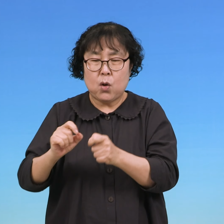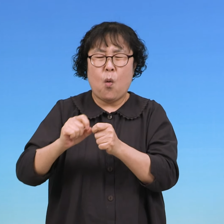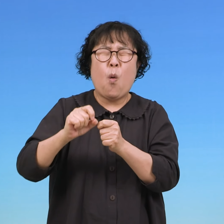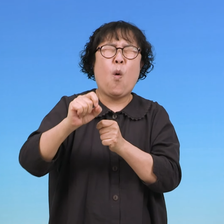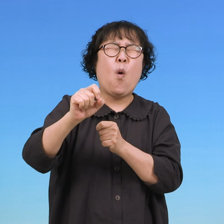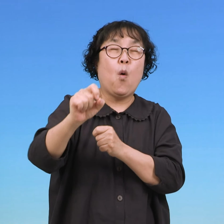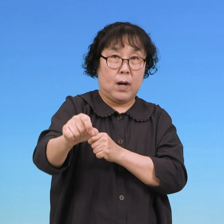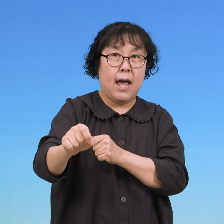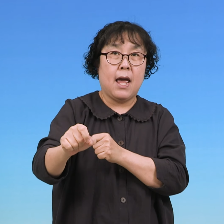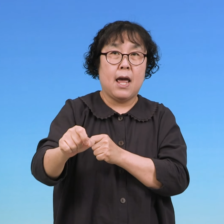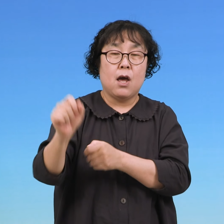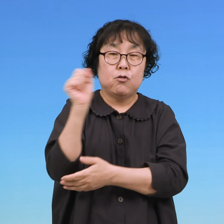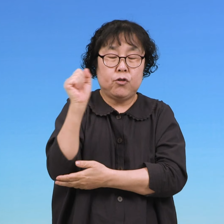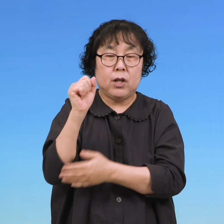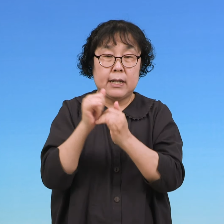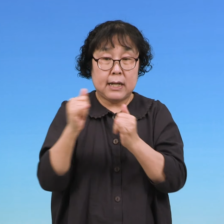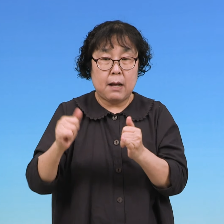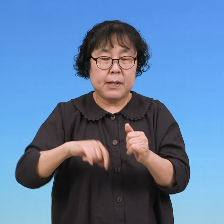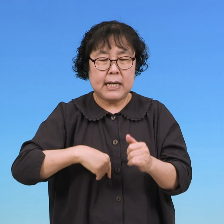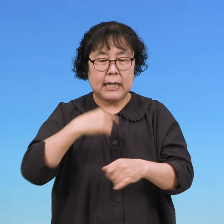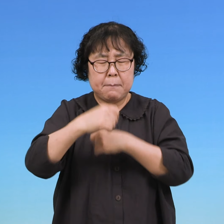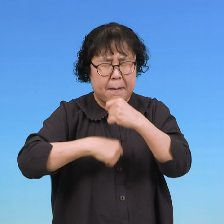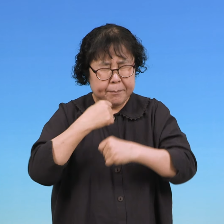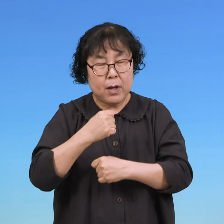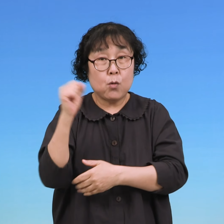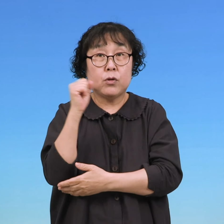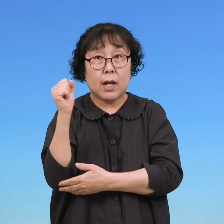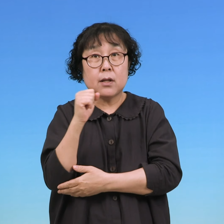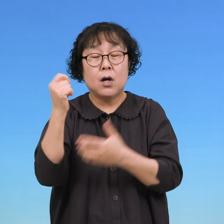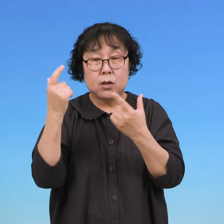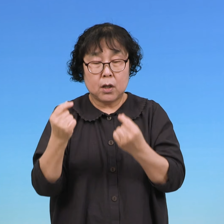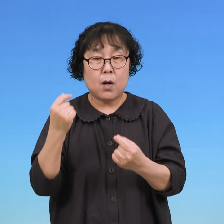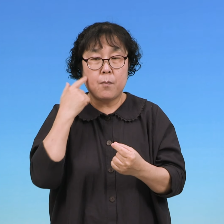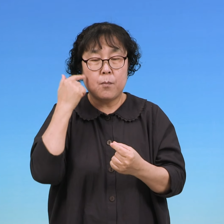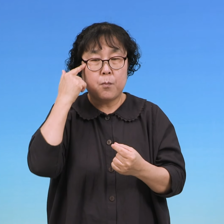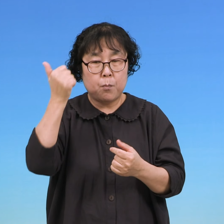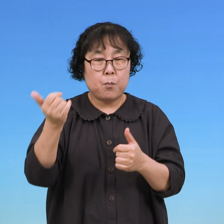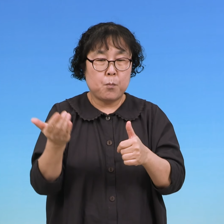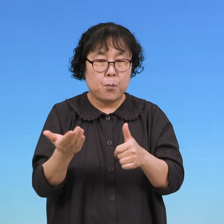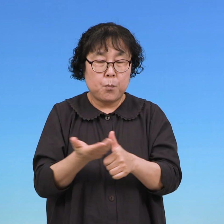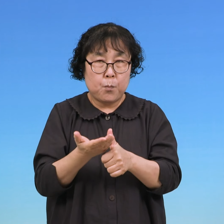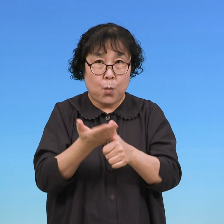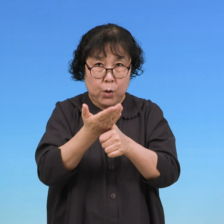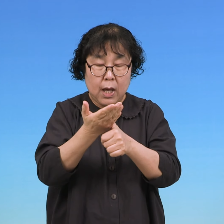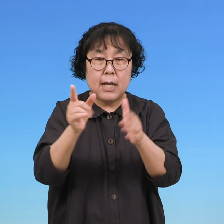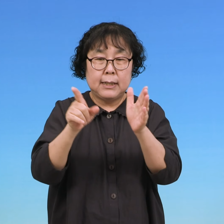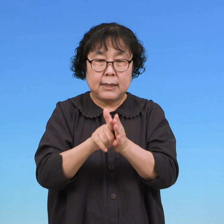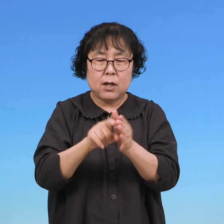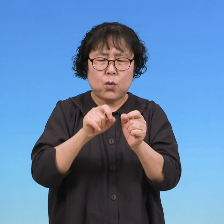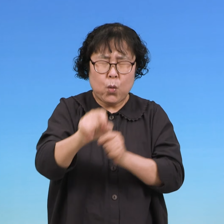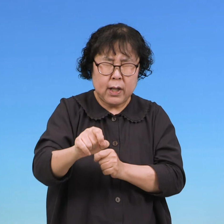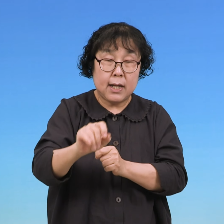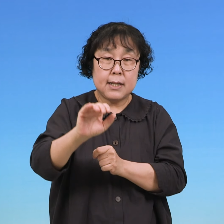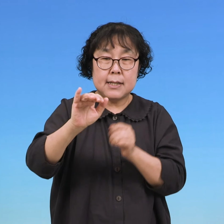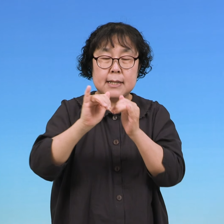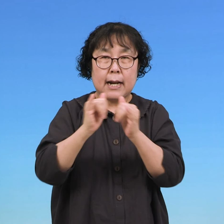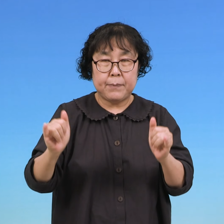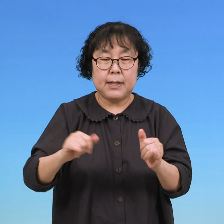늘 기도하면서 하나님 아모스가 보았던 주께서 손에 다림줄을 잡고 서셨더니